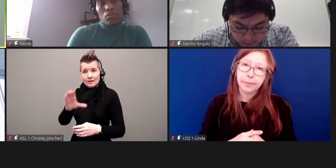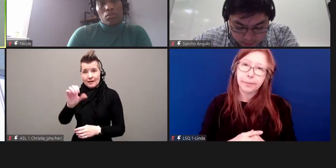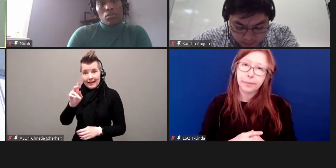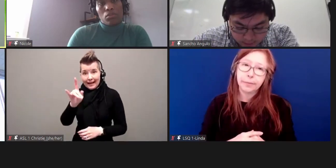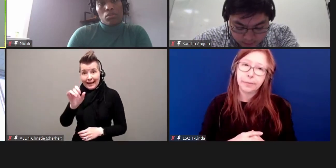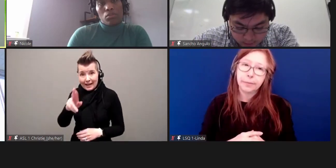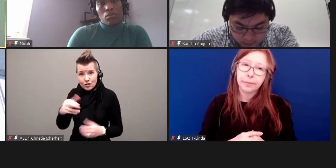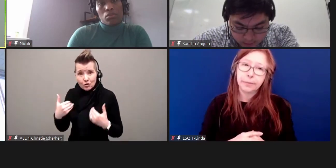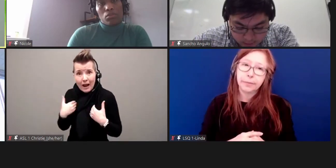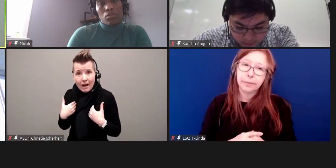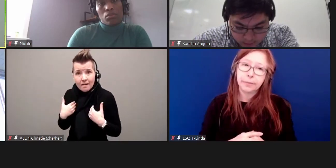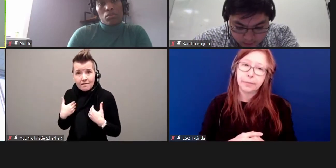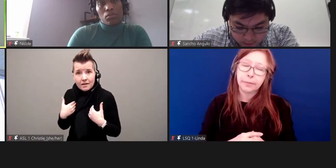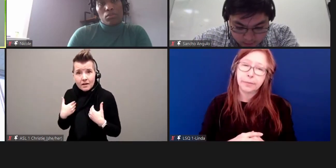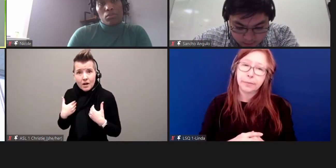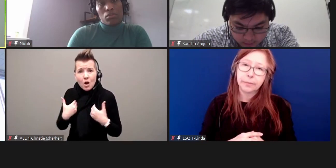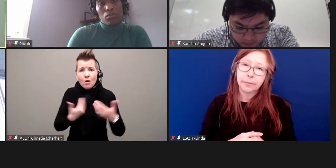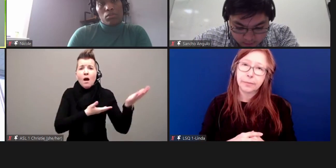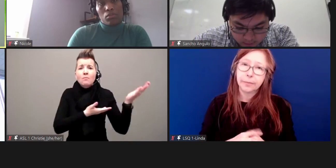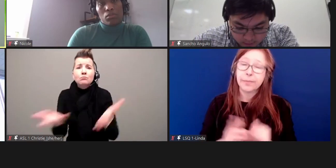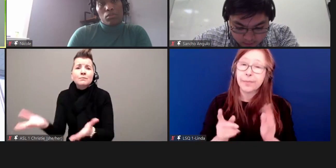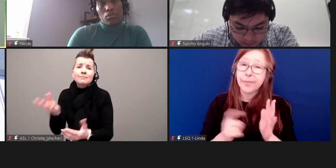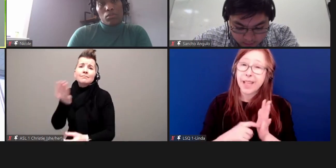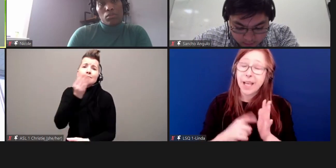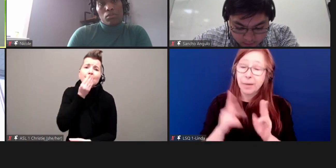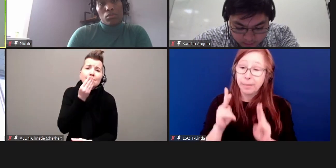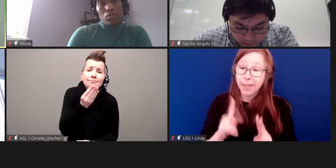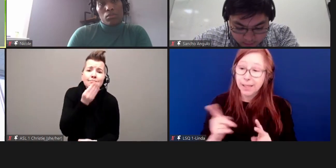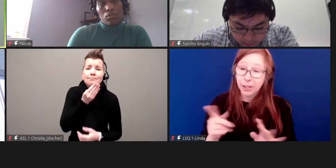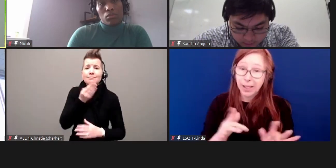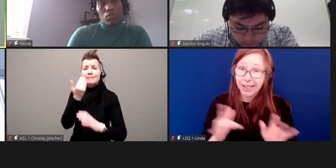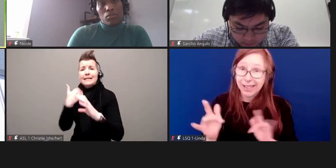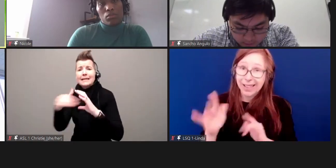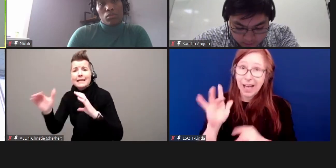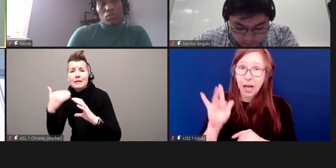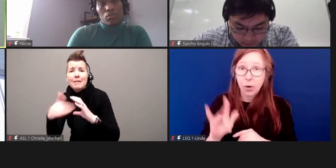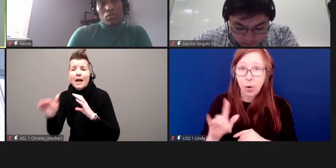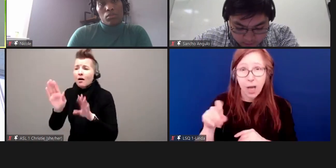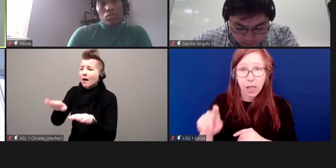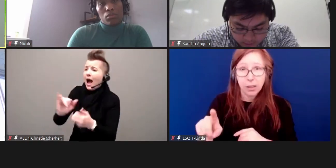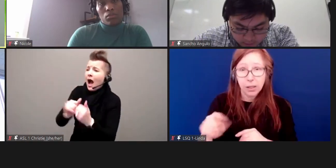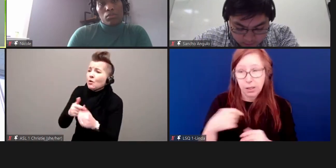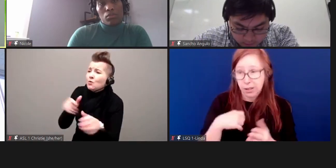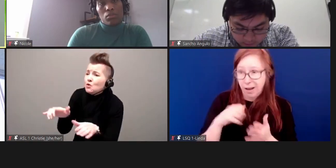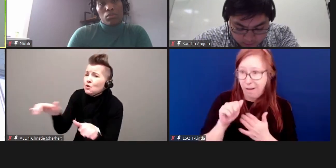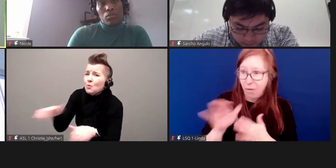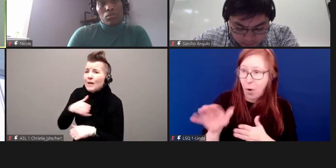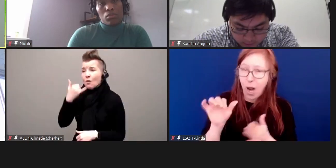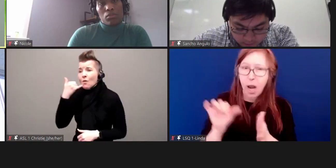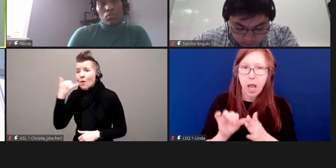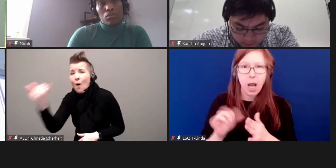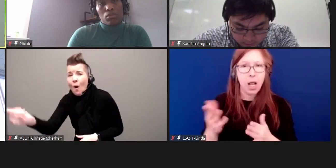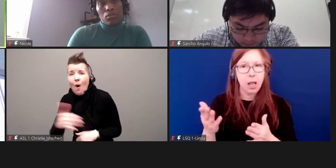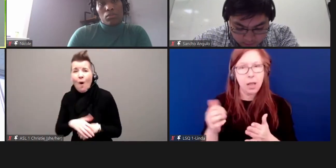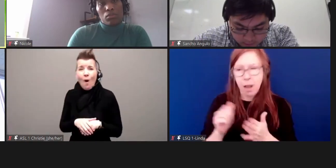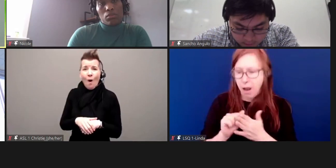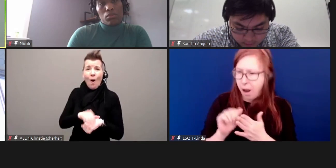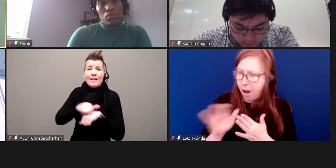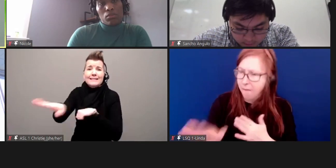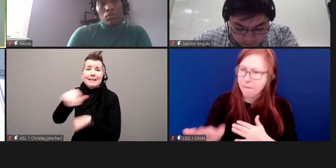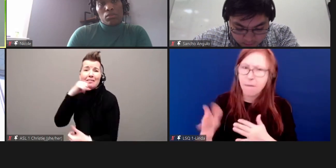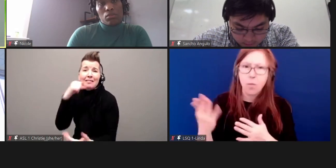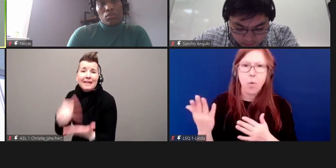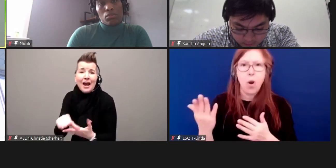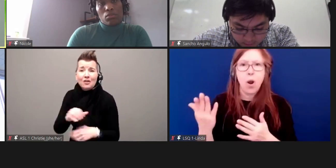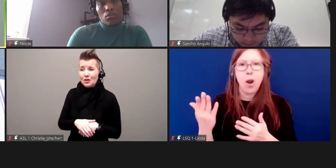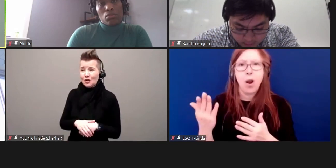tranquilles. Mais quand quelqu'un quitte parce qu'il y a le cancer, on leur envoie des lettres, on leur envoie